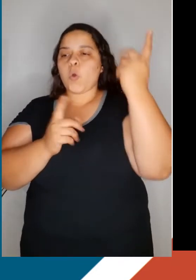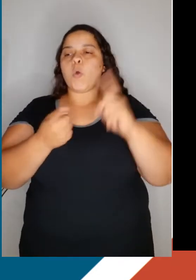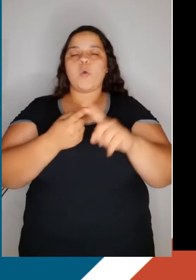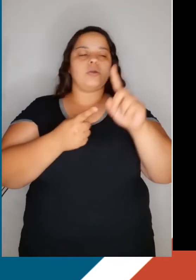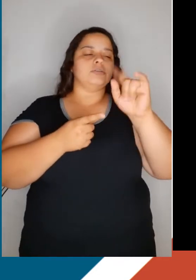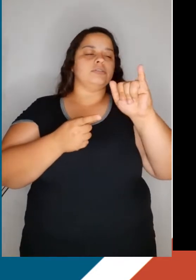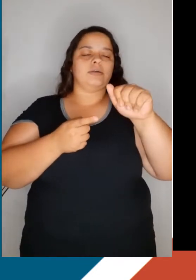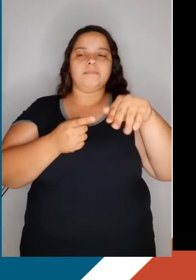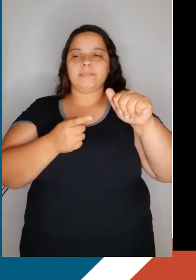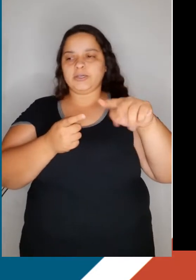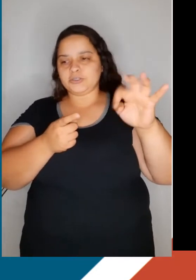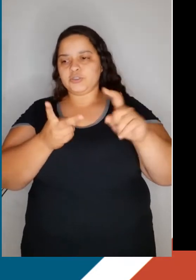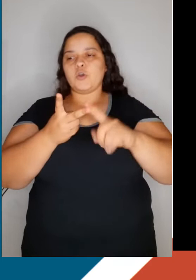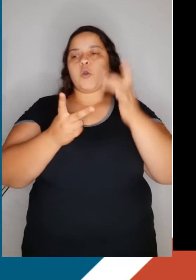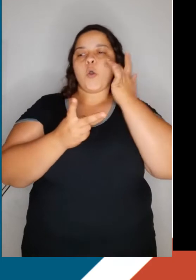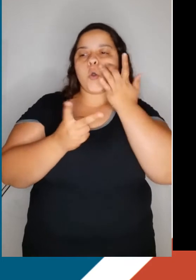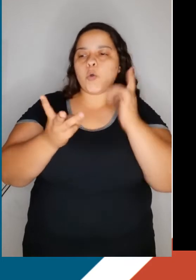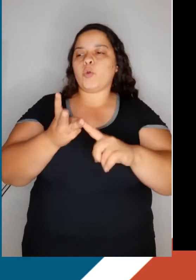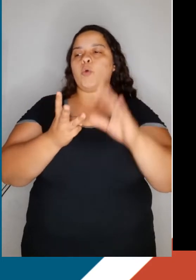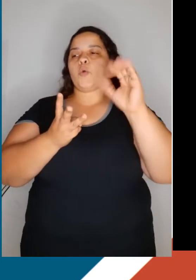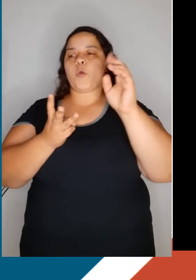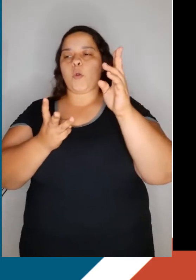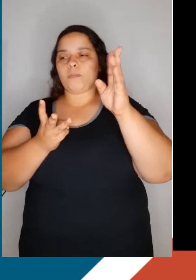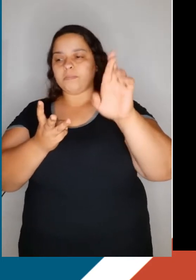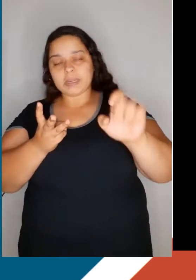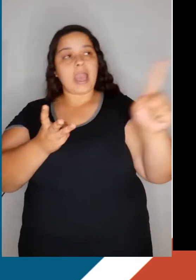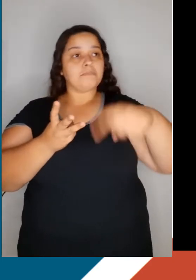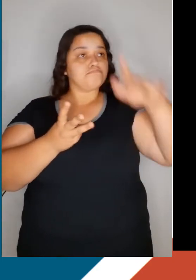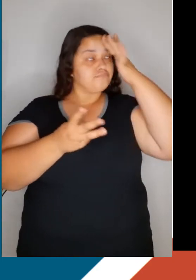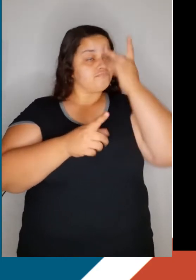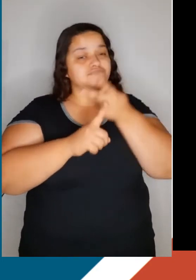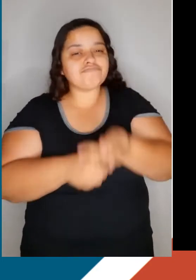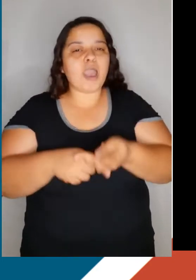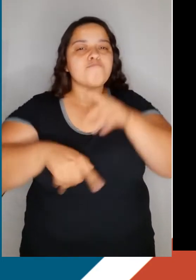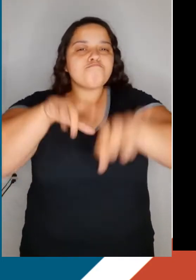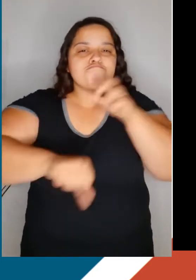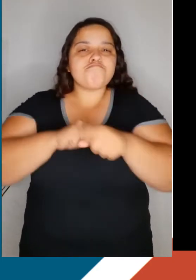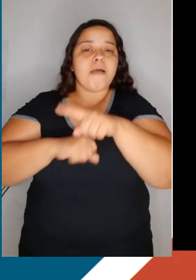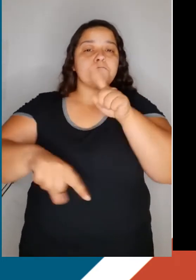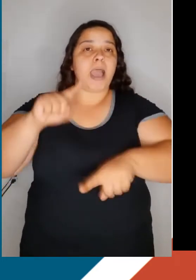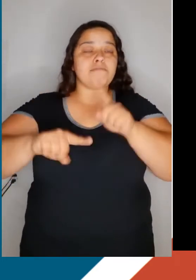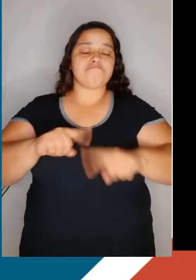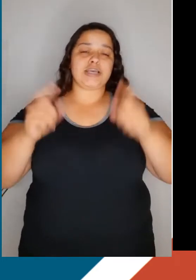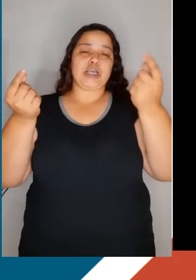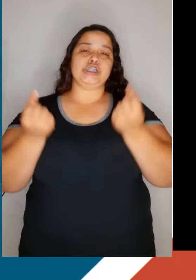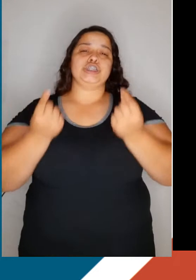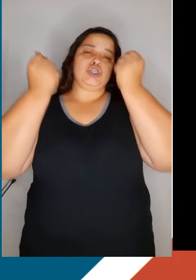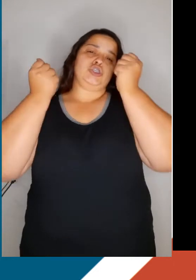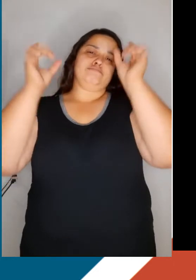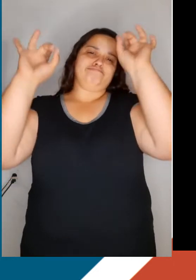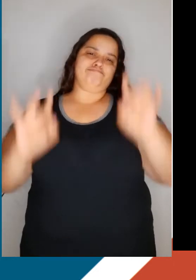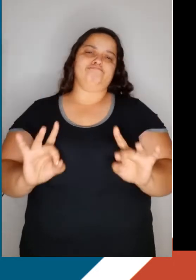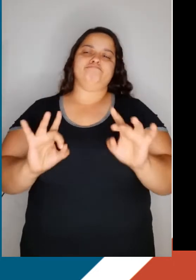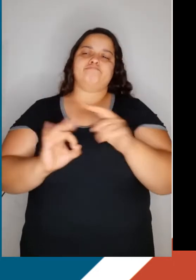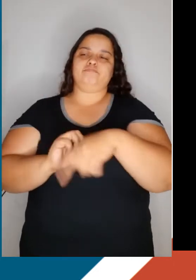cada vez maior dos europeus por domínios naquela região. Além disso, a gente vai ter notícia de vários viajantes que passavam pela